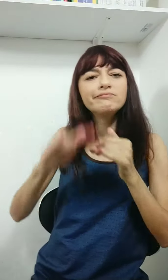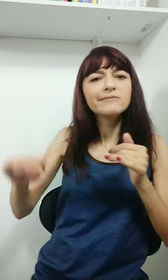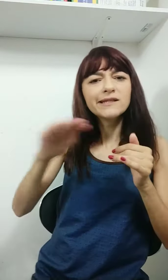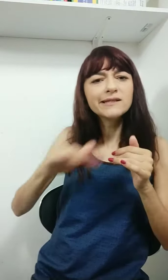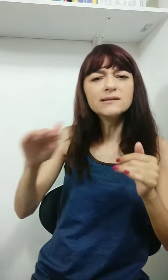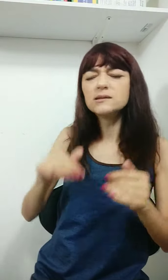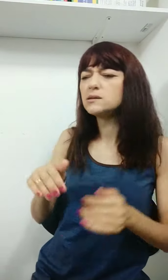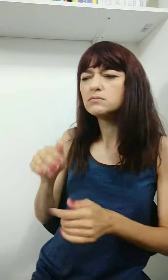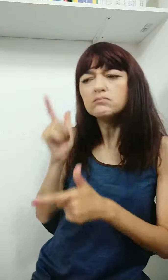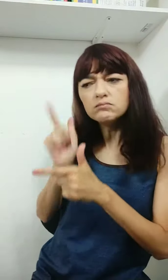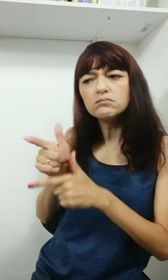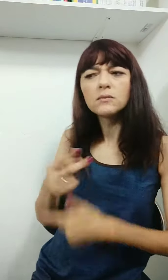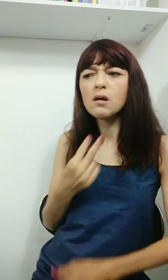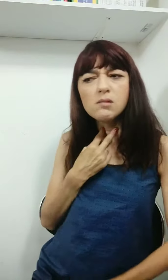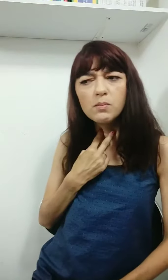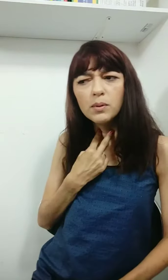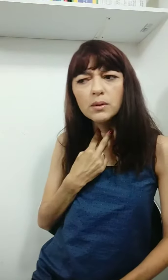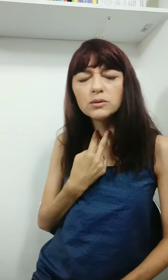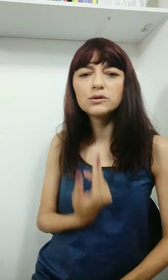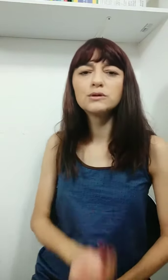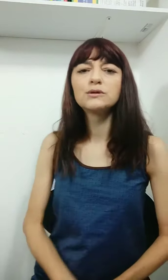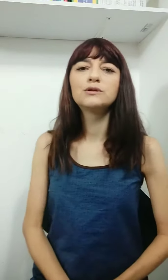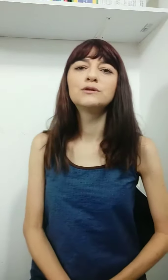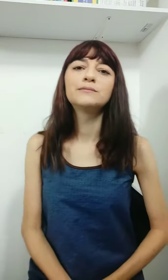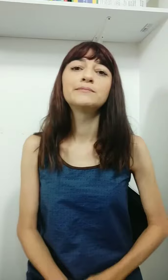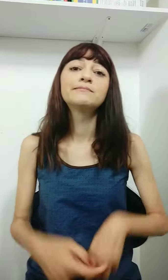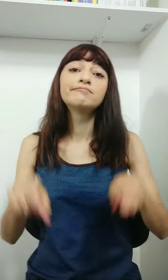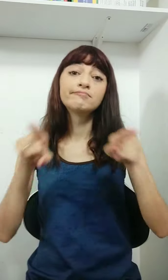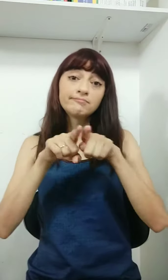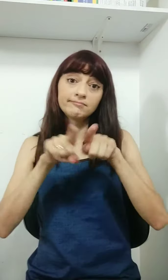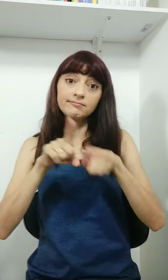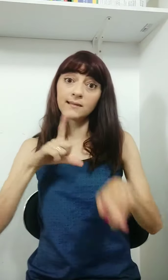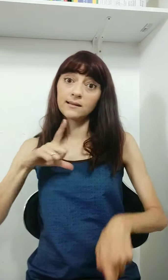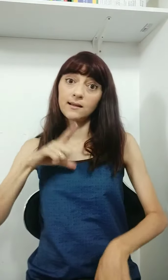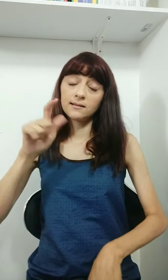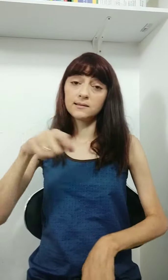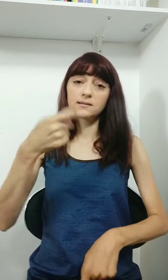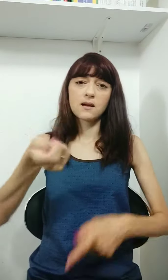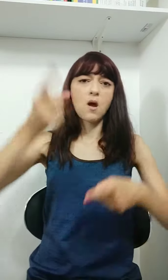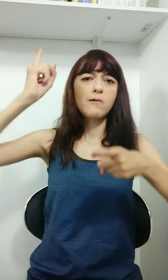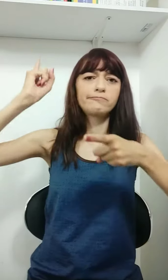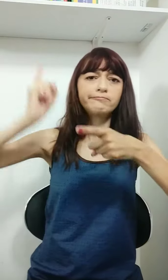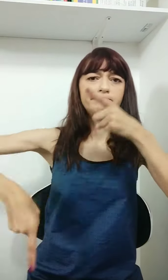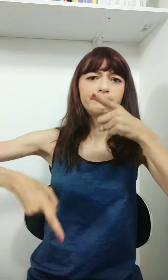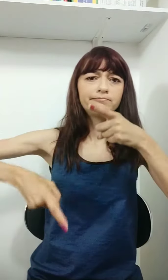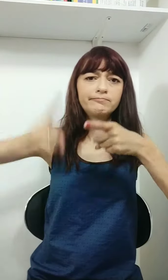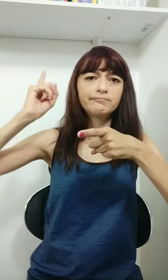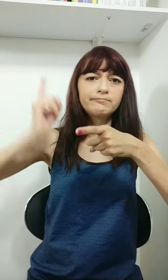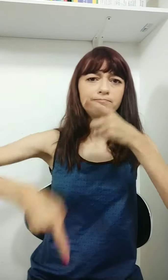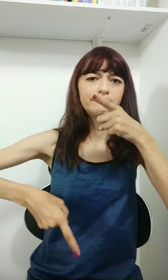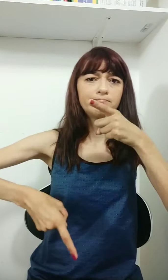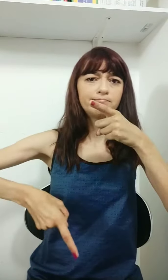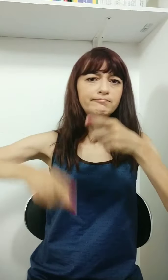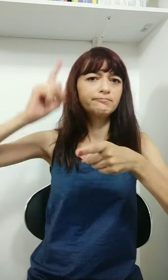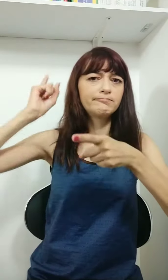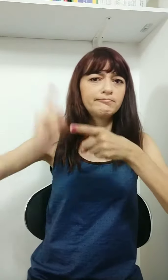Por exemplo, às vezes você fala com a criança, não pode fazer isso, tá bom? Então, você é mais intenso, né? Você está ali